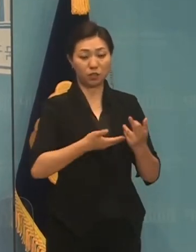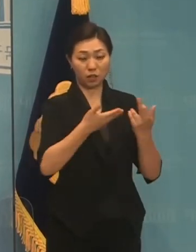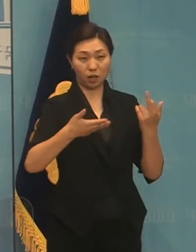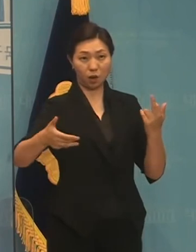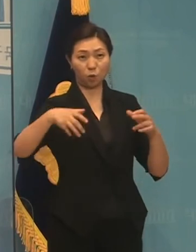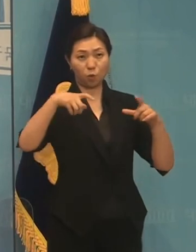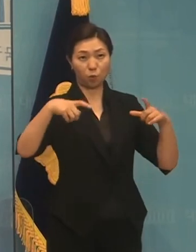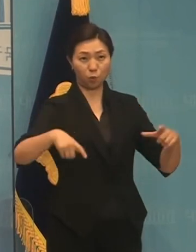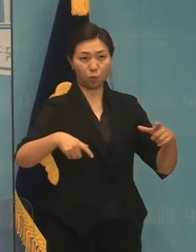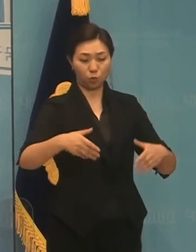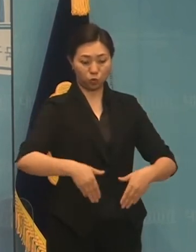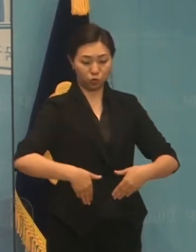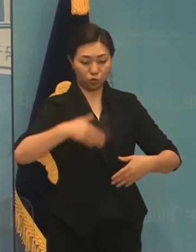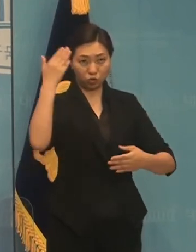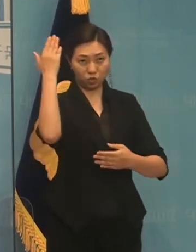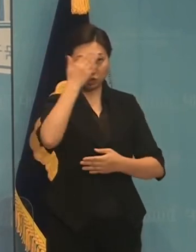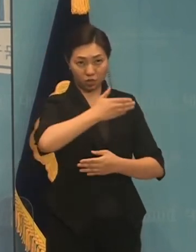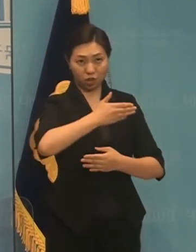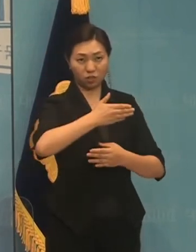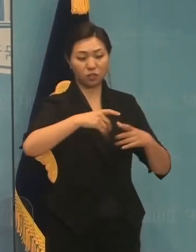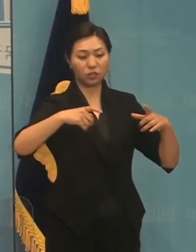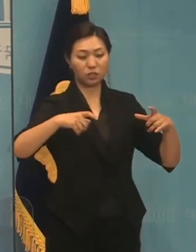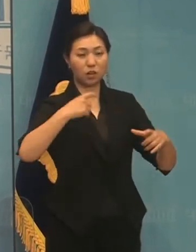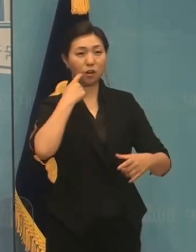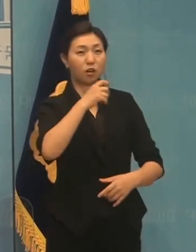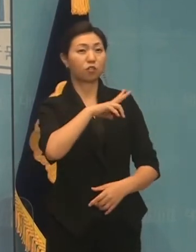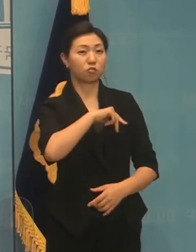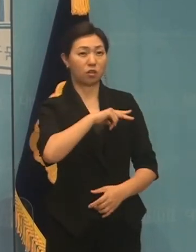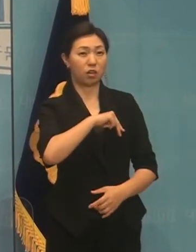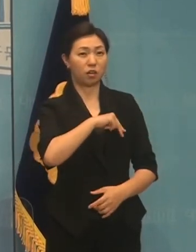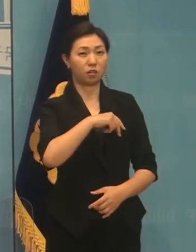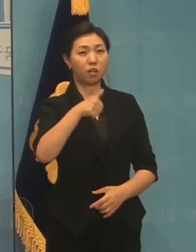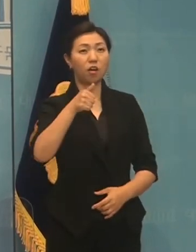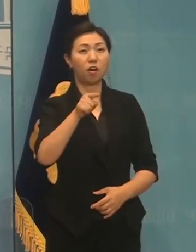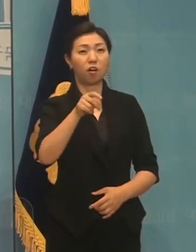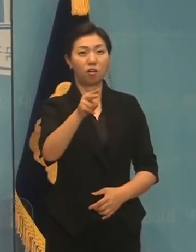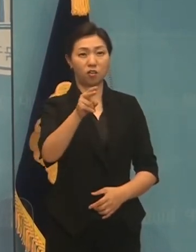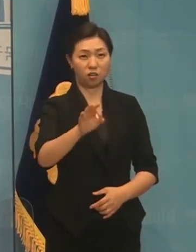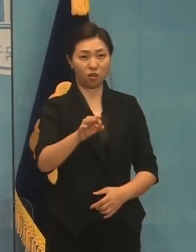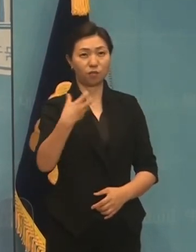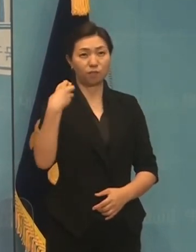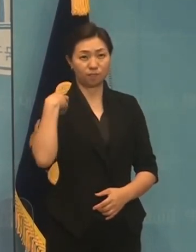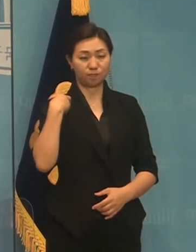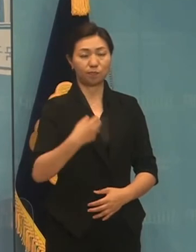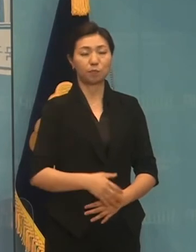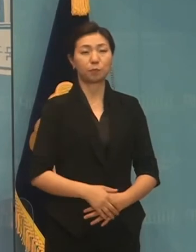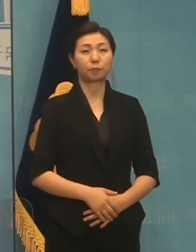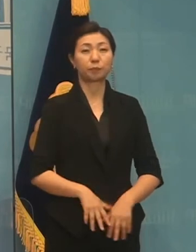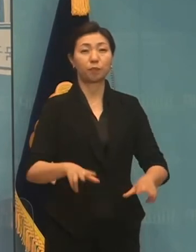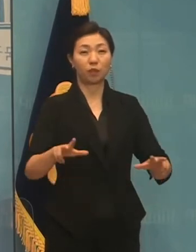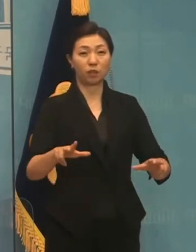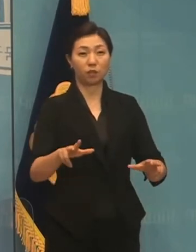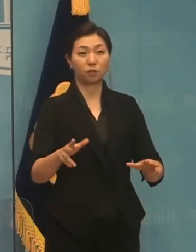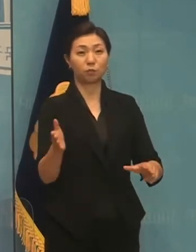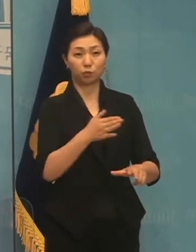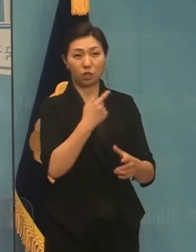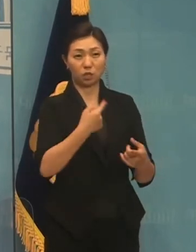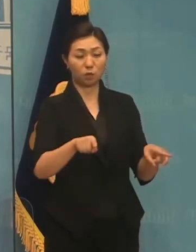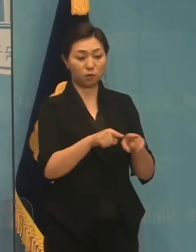강원도 춘천 철원구청 양구 각 국회의원 허영이라고 합니다. 지금부터